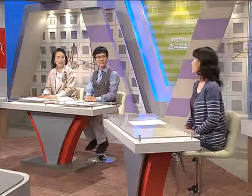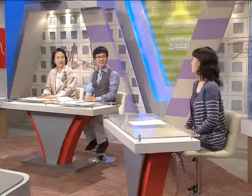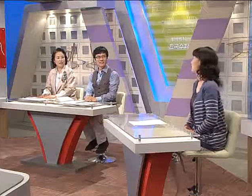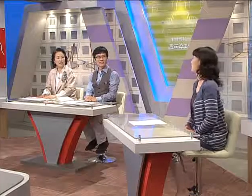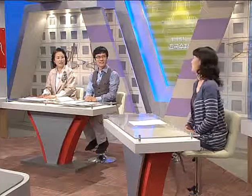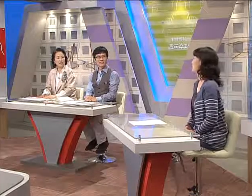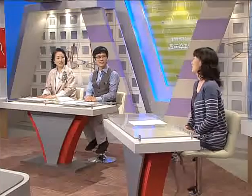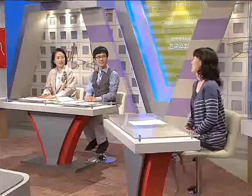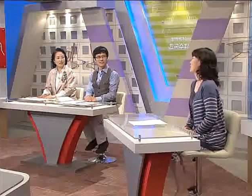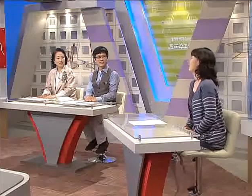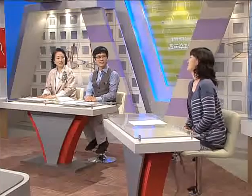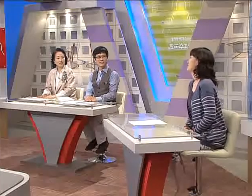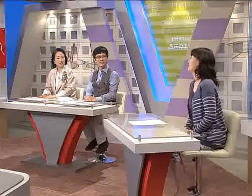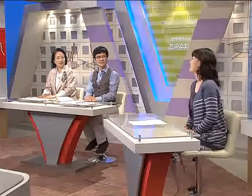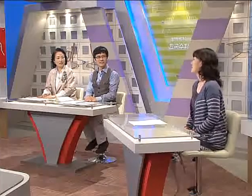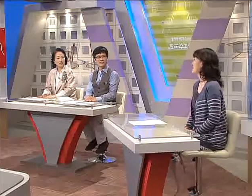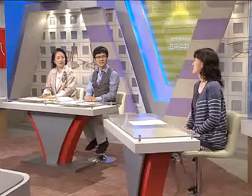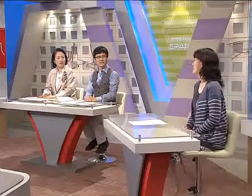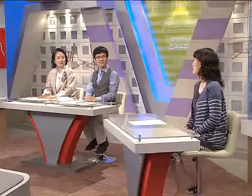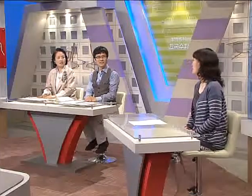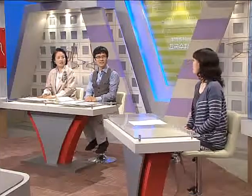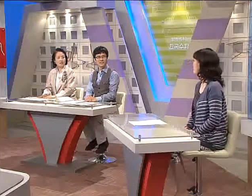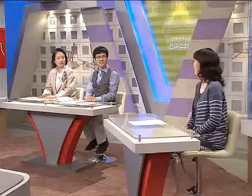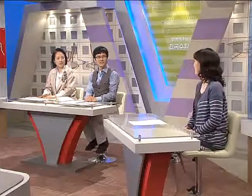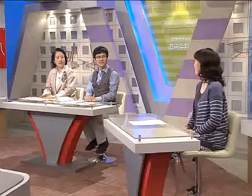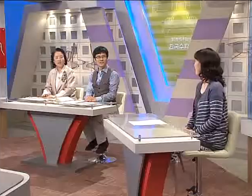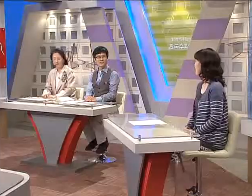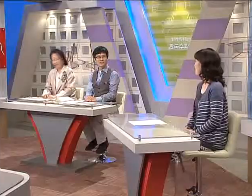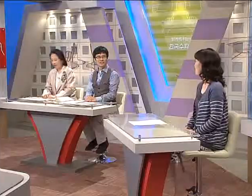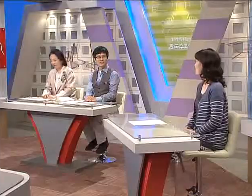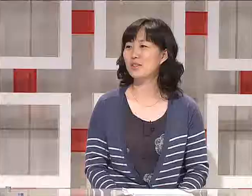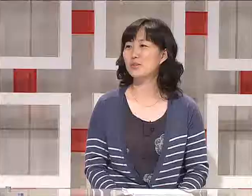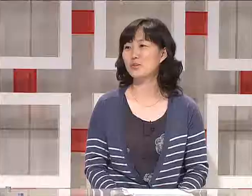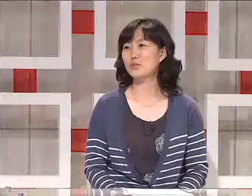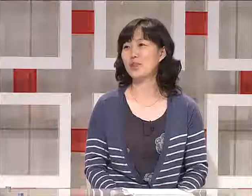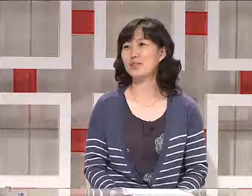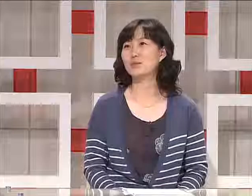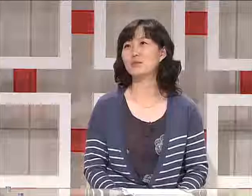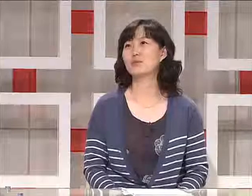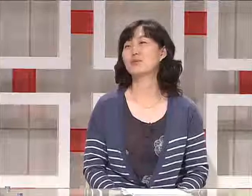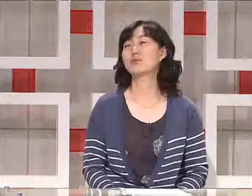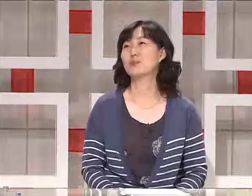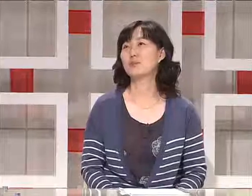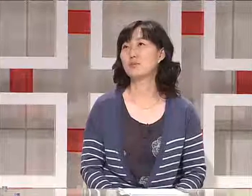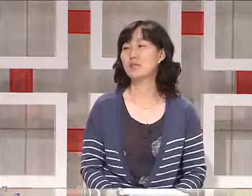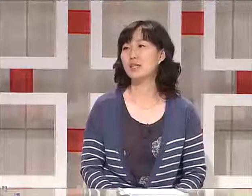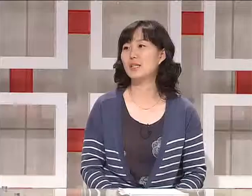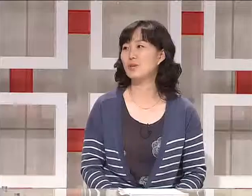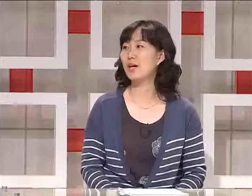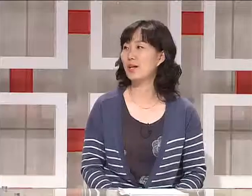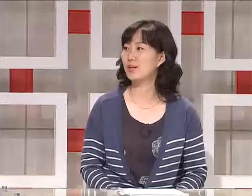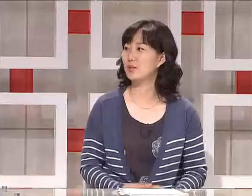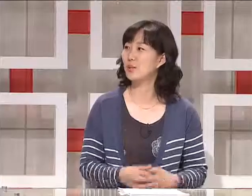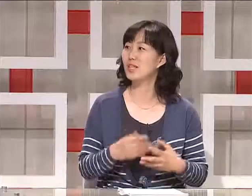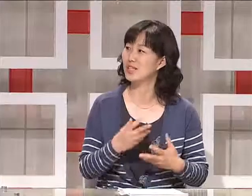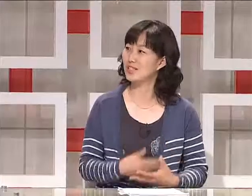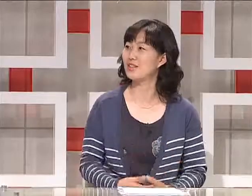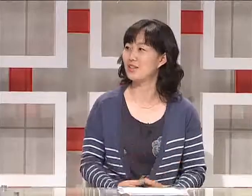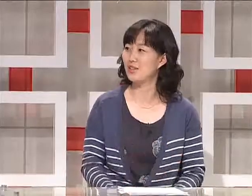사돈 중에 먼 사돈 되신 분이 수화농인이어서